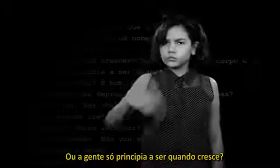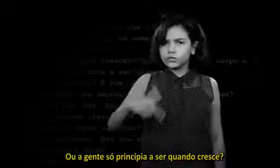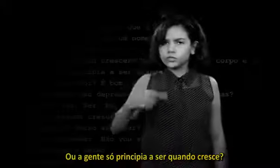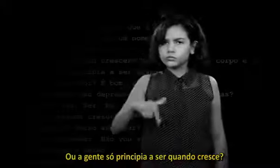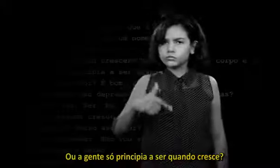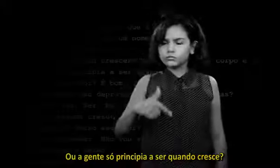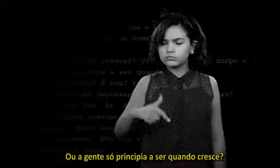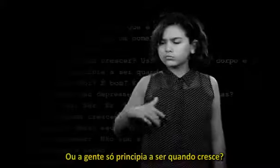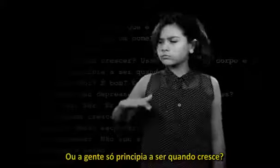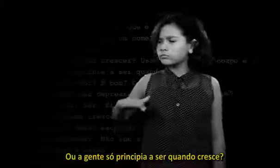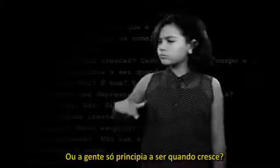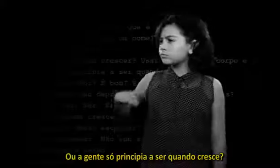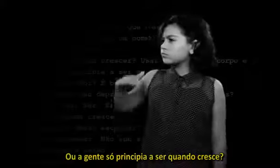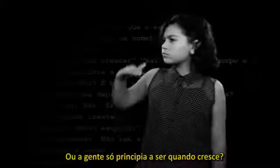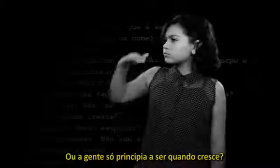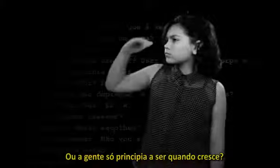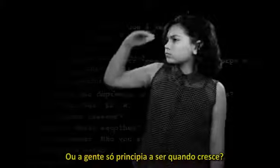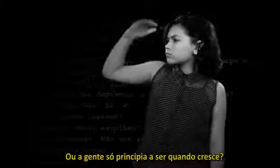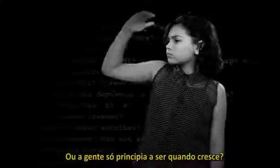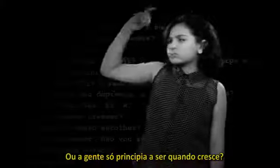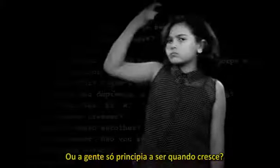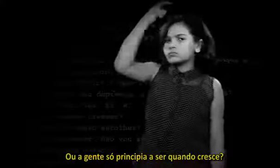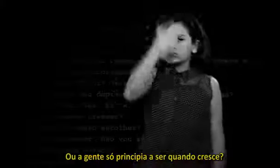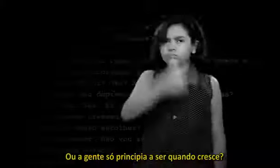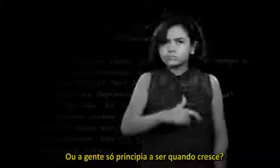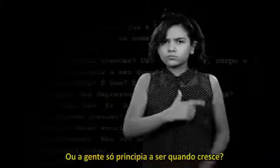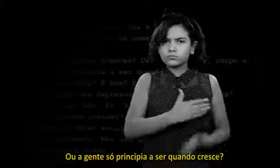Ou a gente só principia a ser quando cresce?